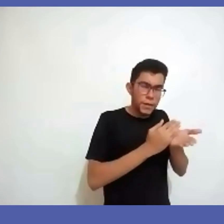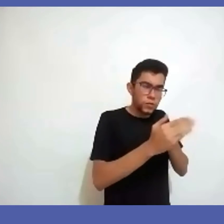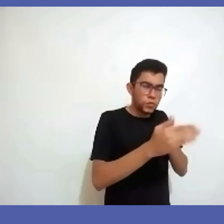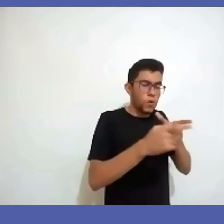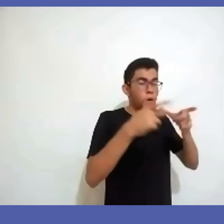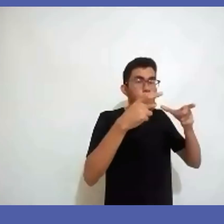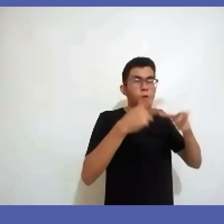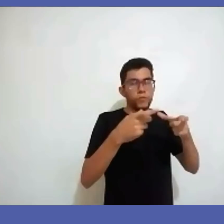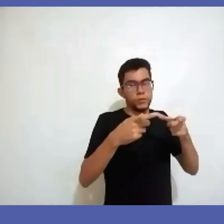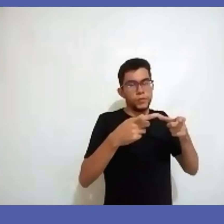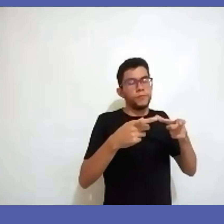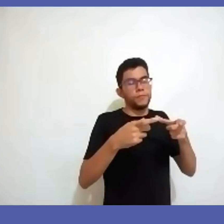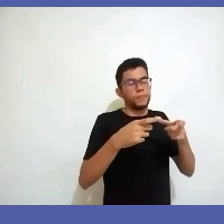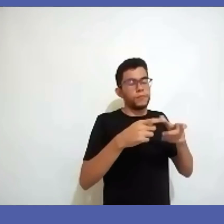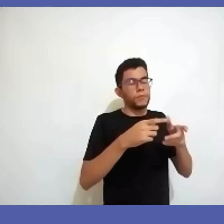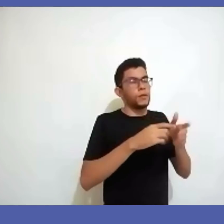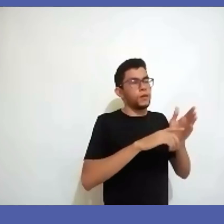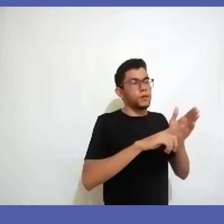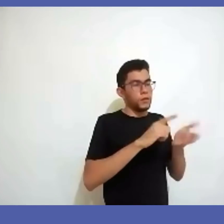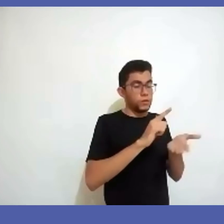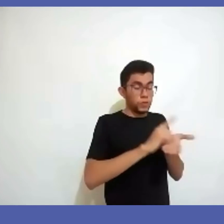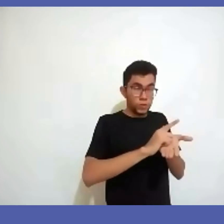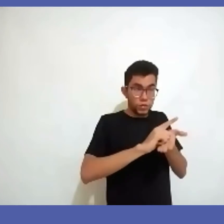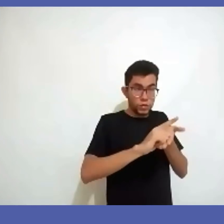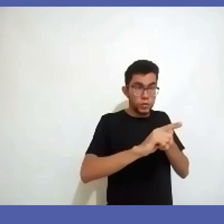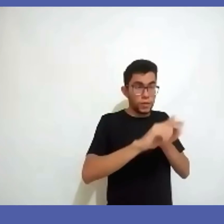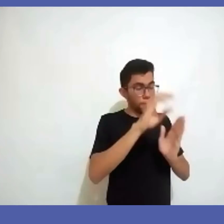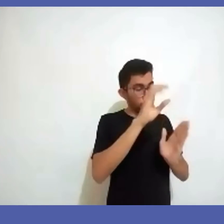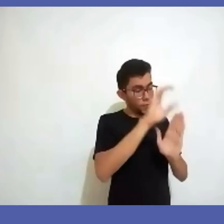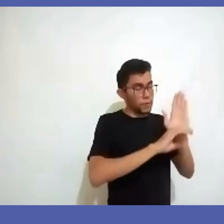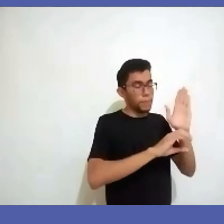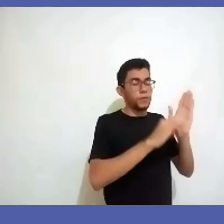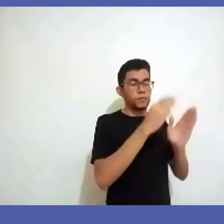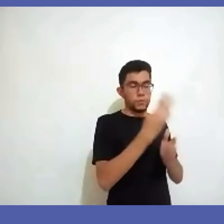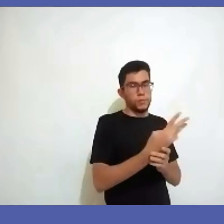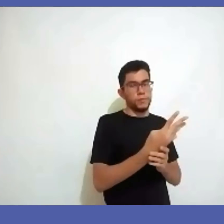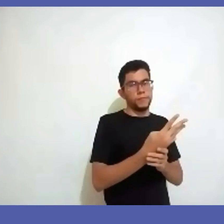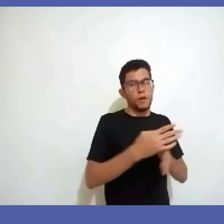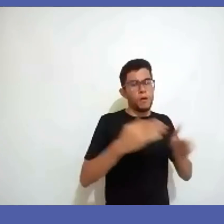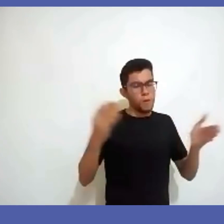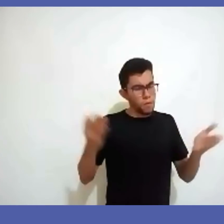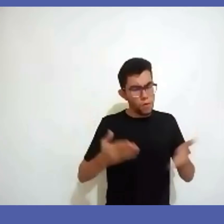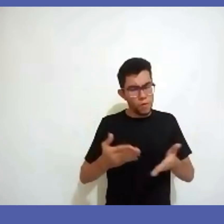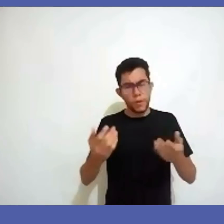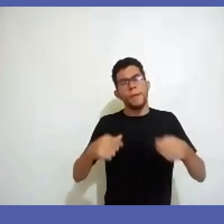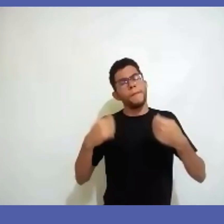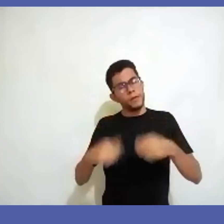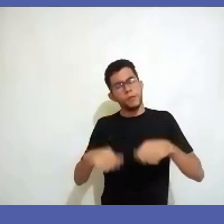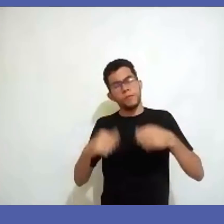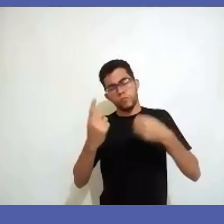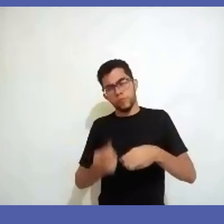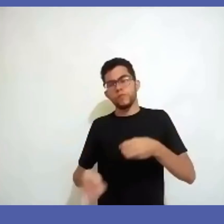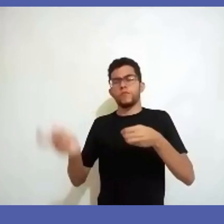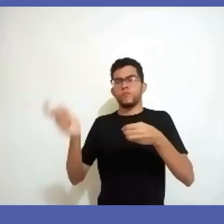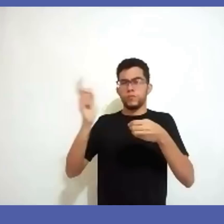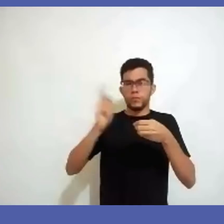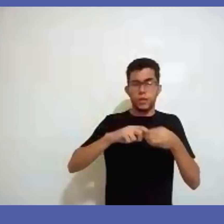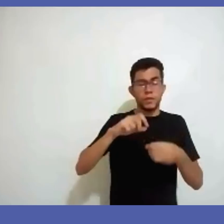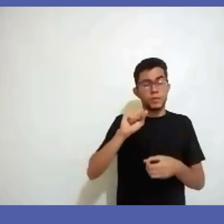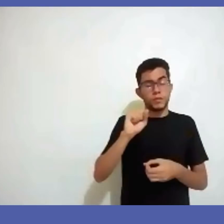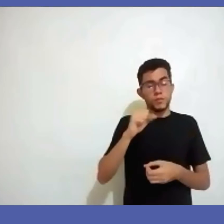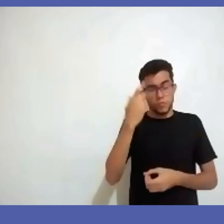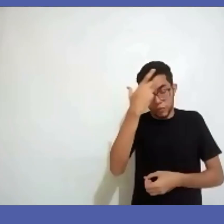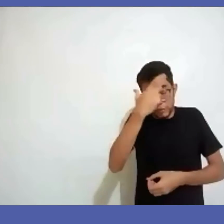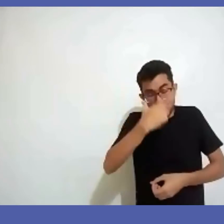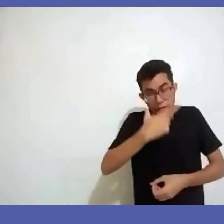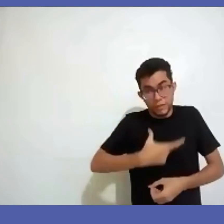sem Deus. Irmãos, hoje nós precisamos voltar para a simplicidade. Não só, irmãos,